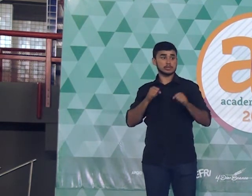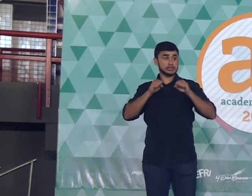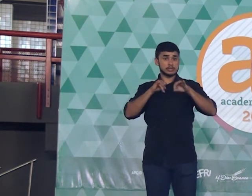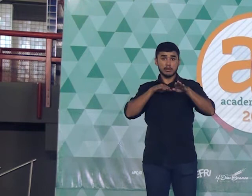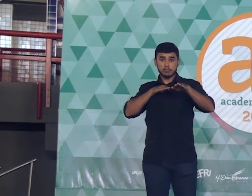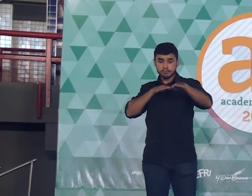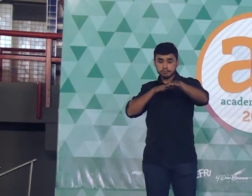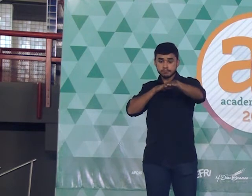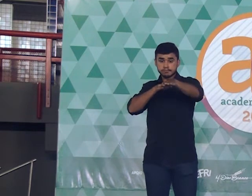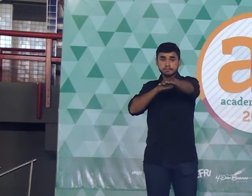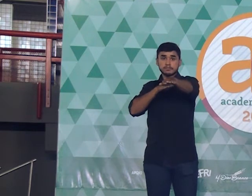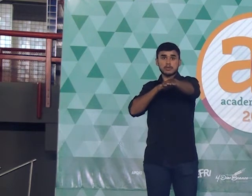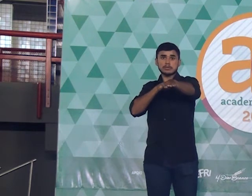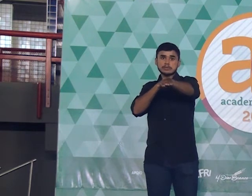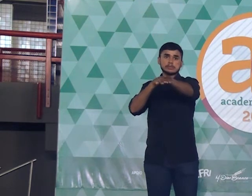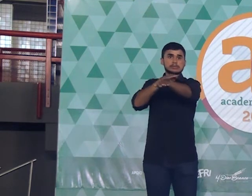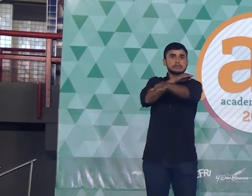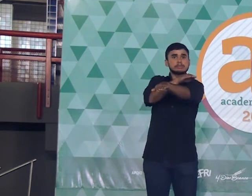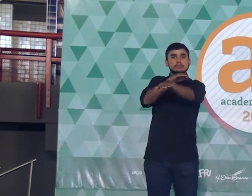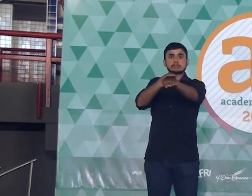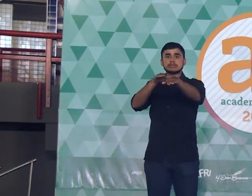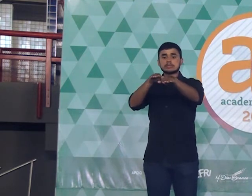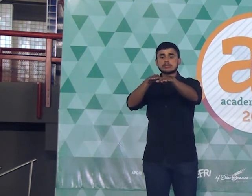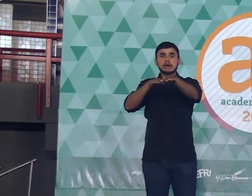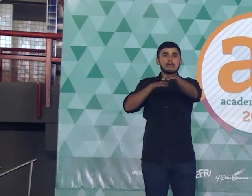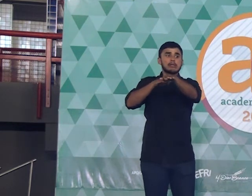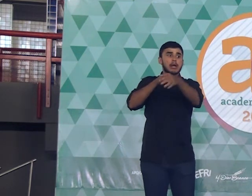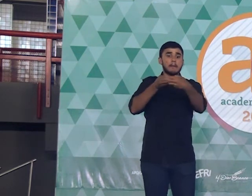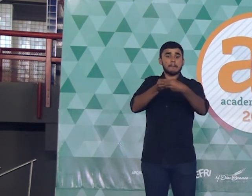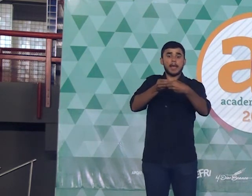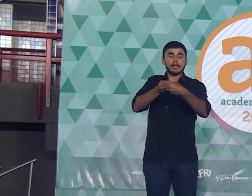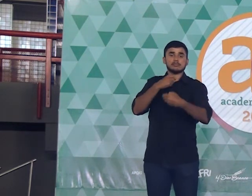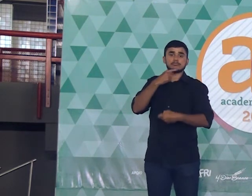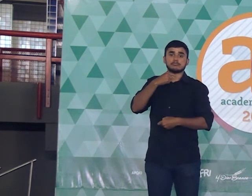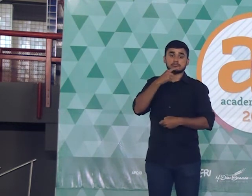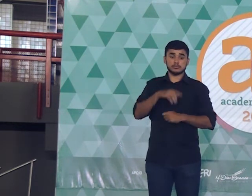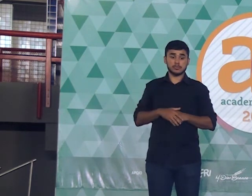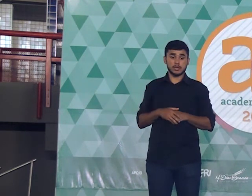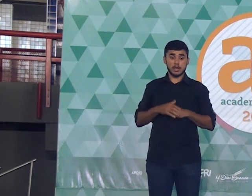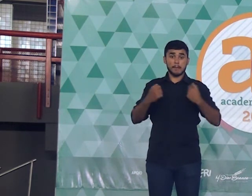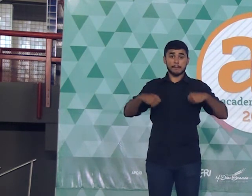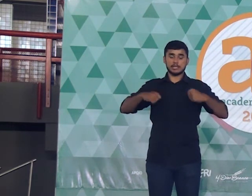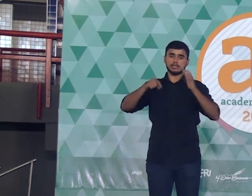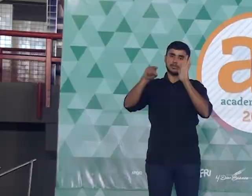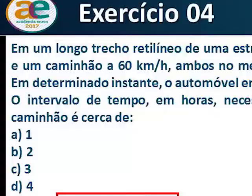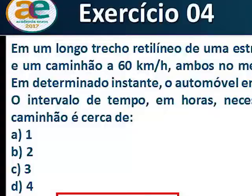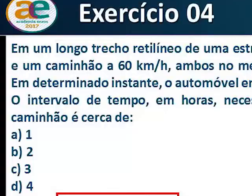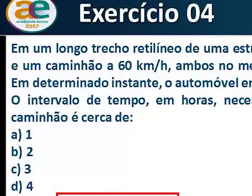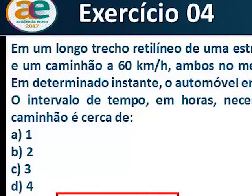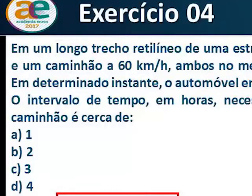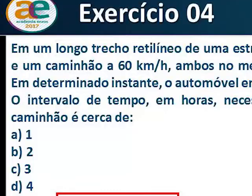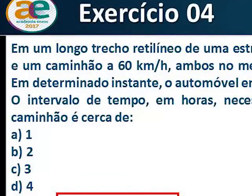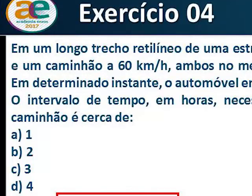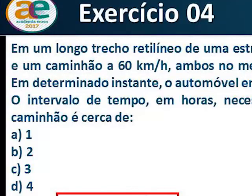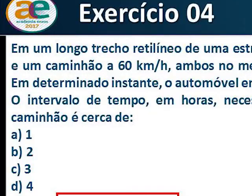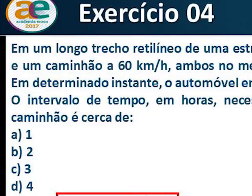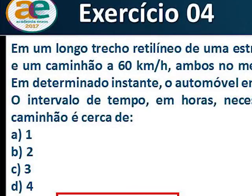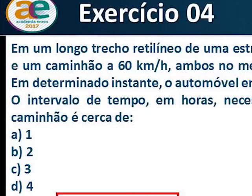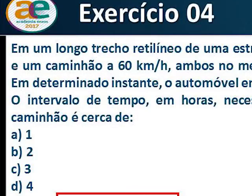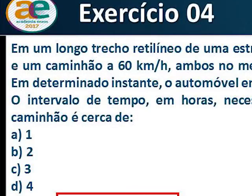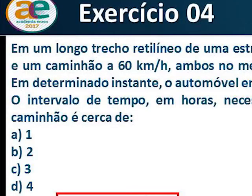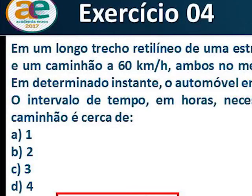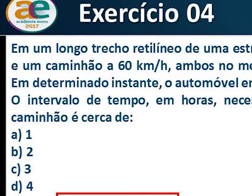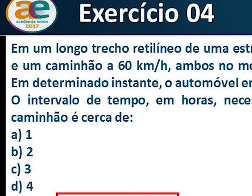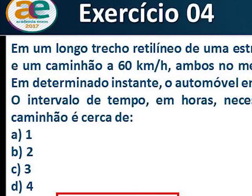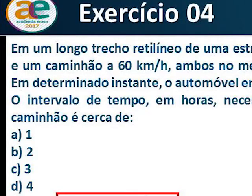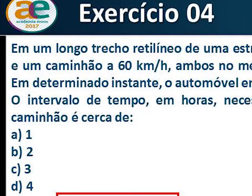da frente está atrapalhando o de trás de chegar perto. Então, a resultante é a subtração. Distância que eu tenho entre os